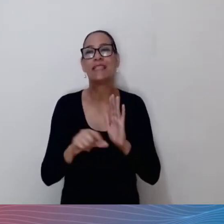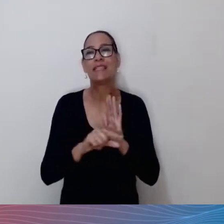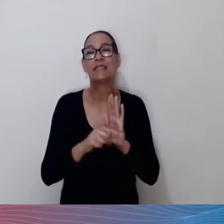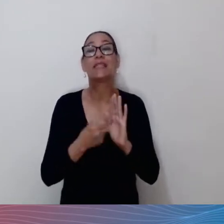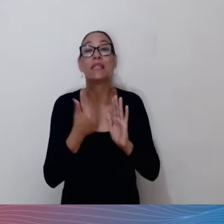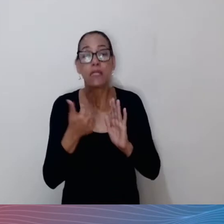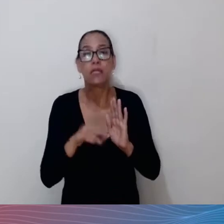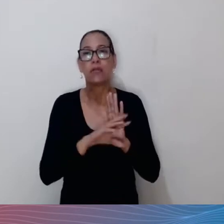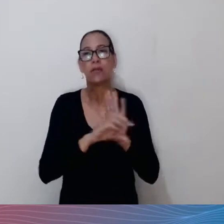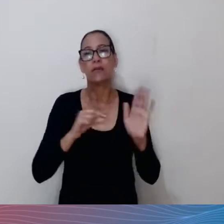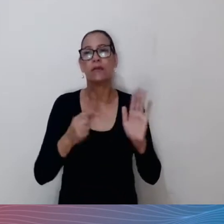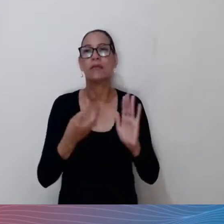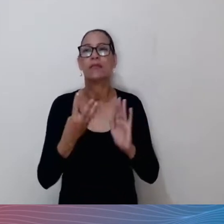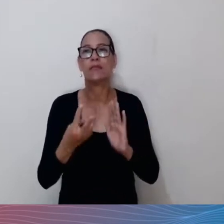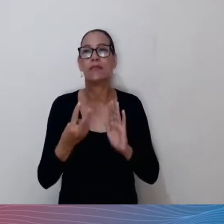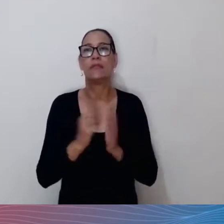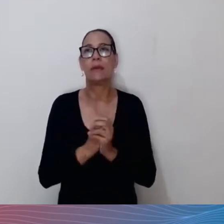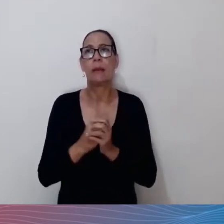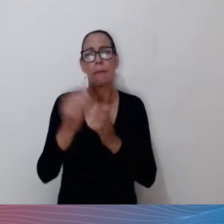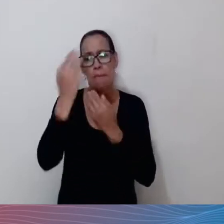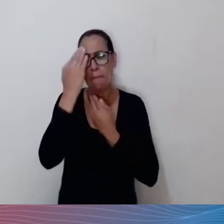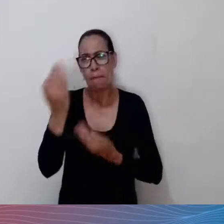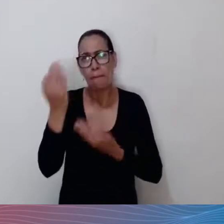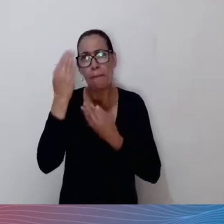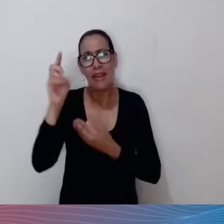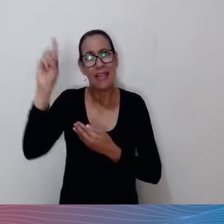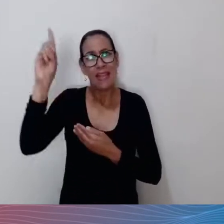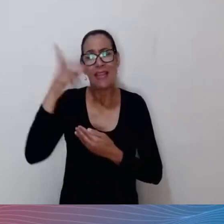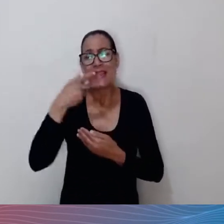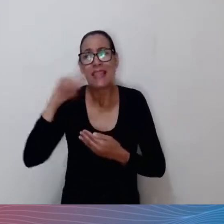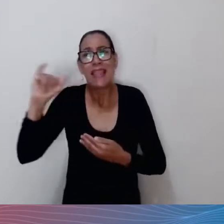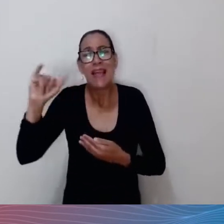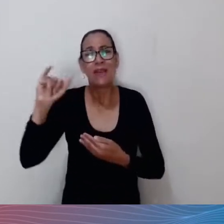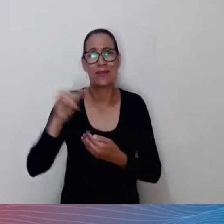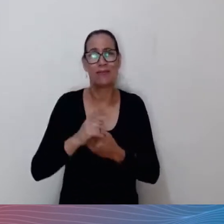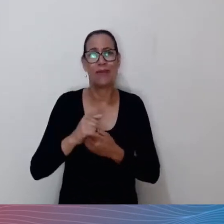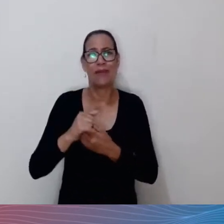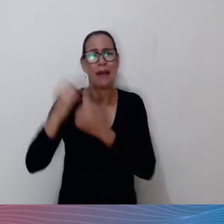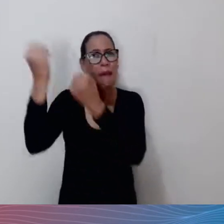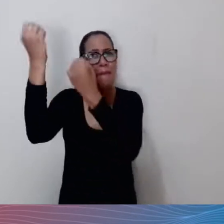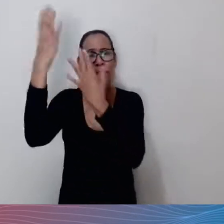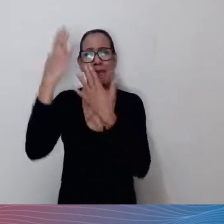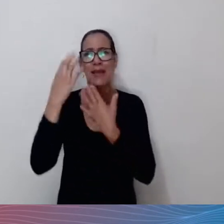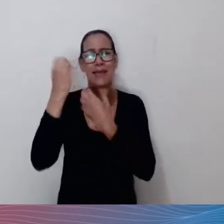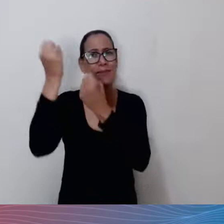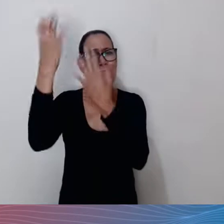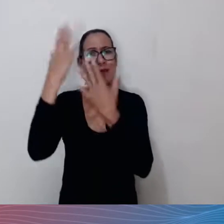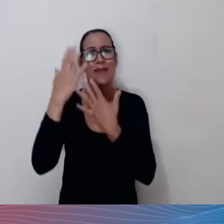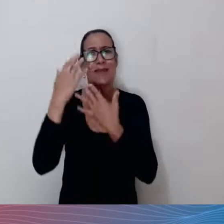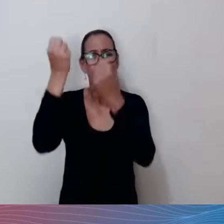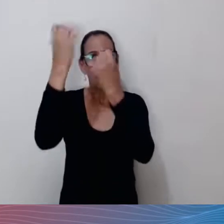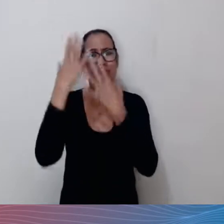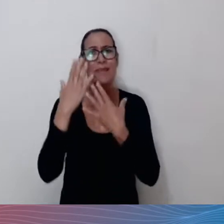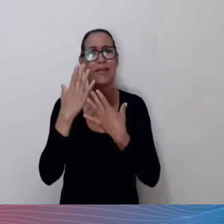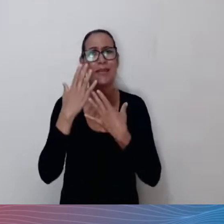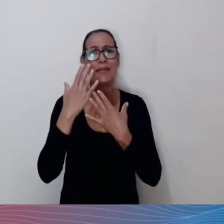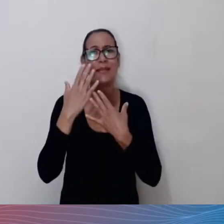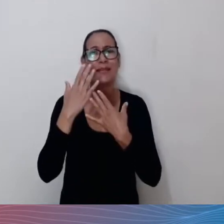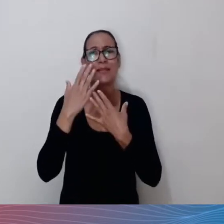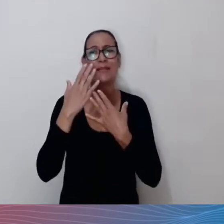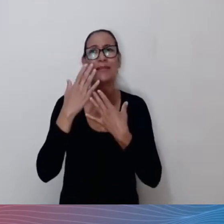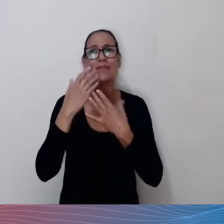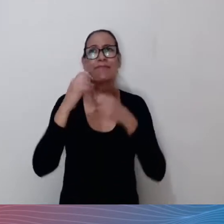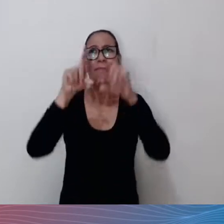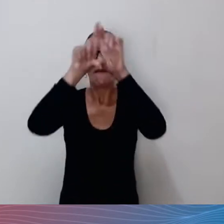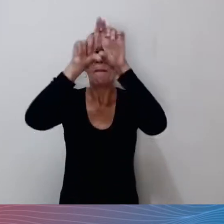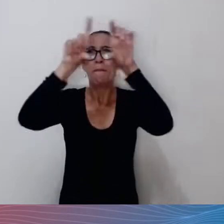que nos tem abençoado com toda sorte de bênção espiritual nos lugares